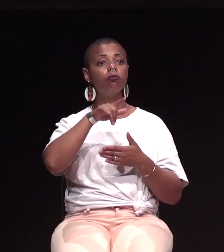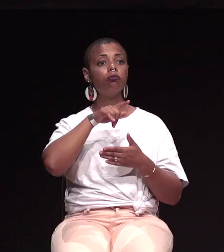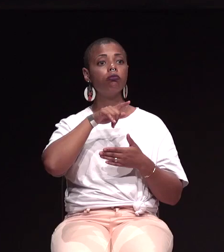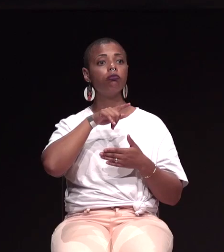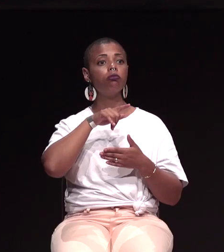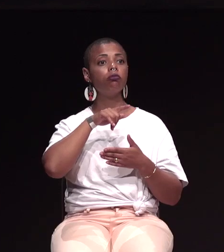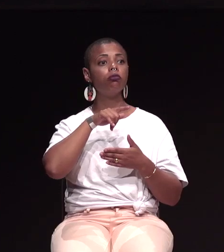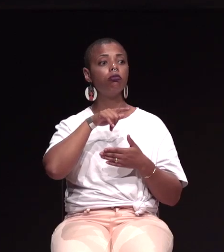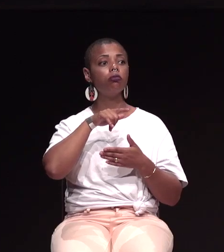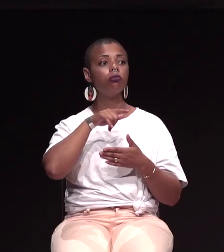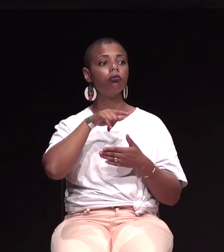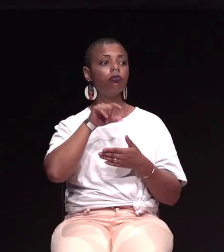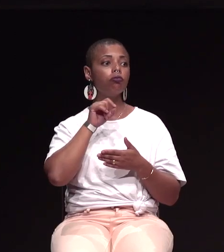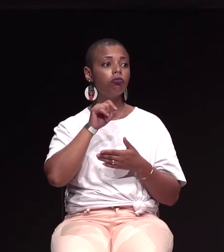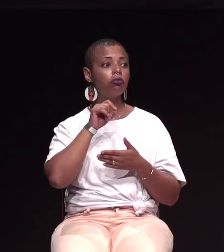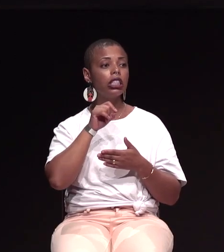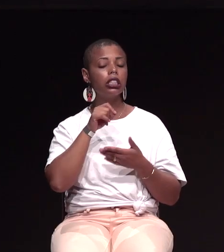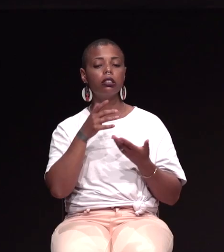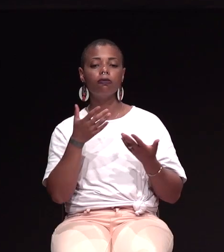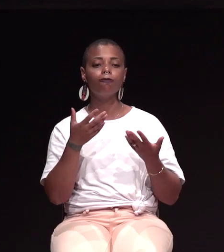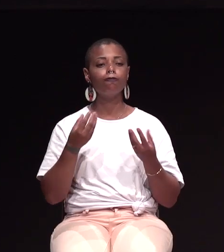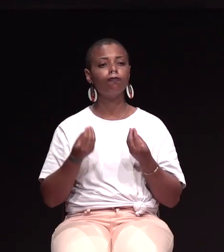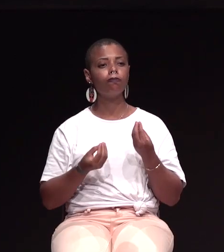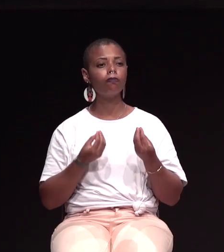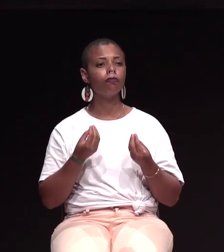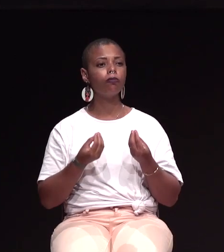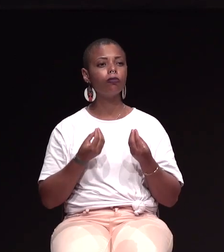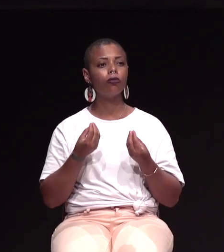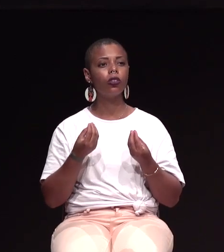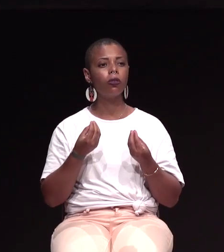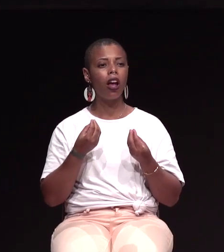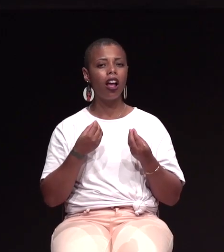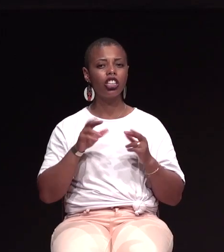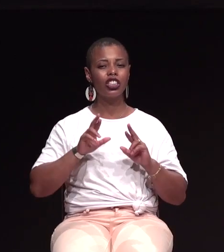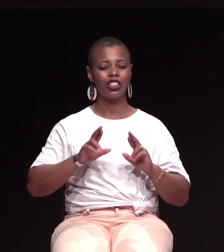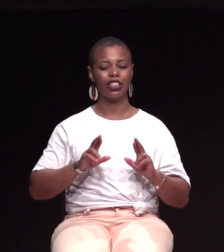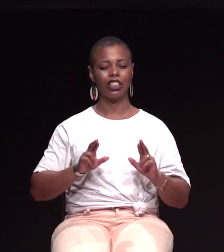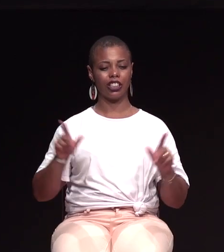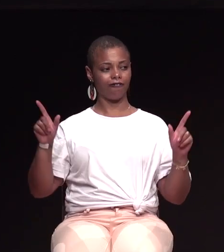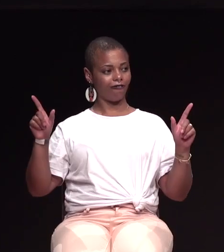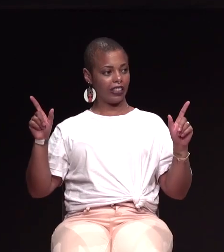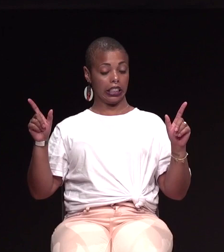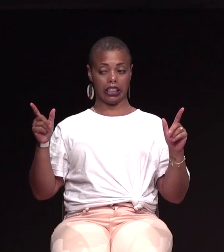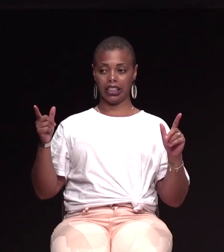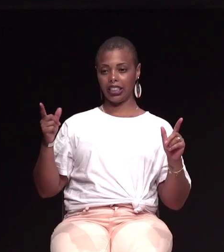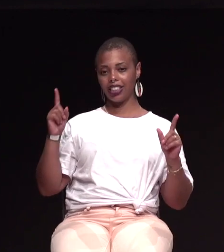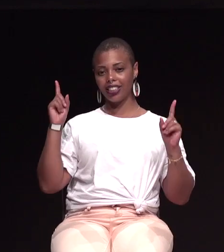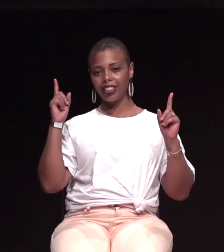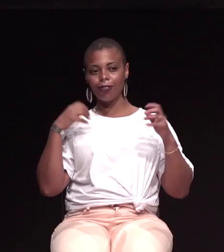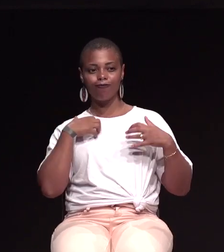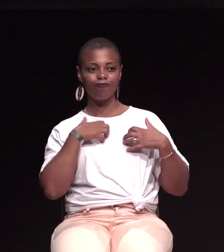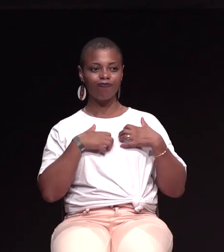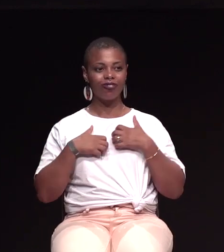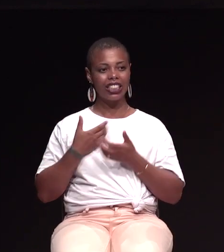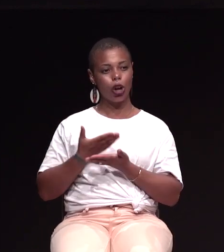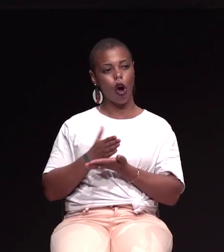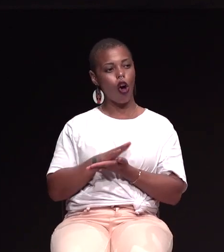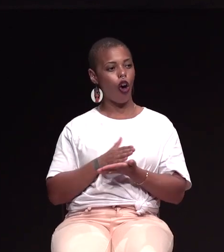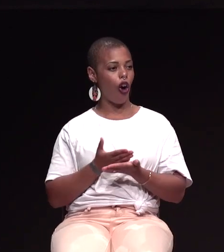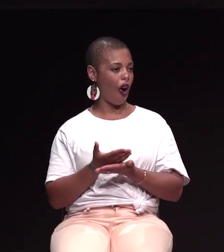lidar com aquilo que está fora da norma, aquilo que está fora